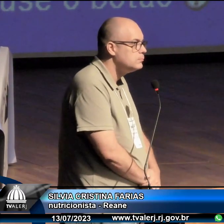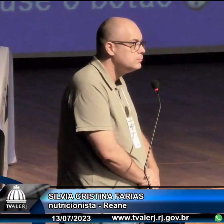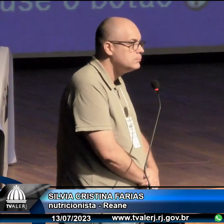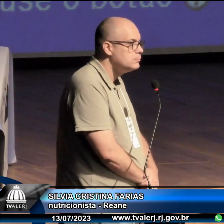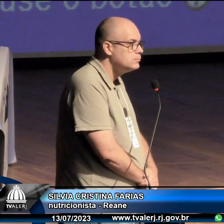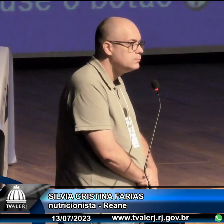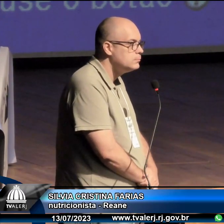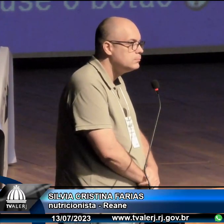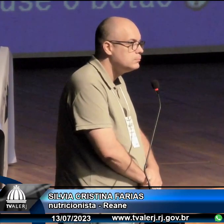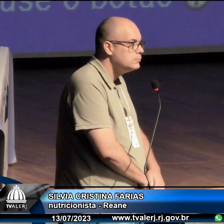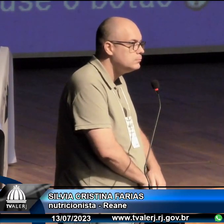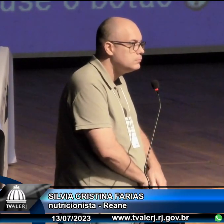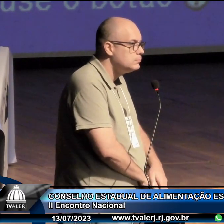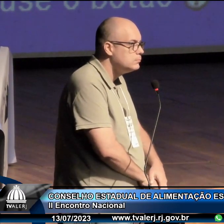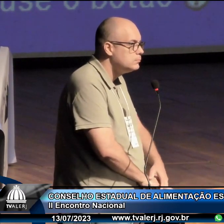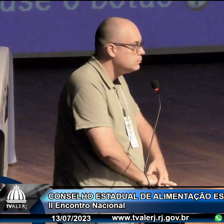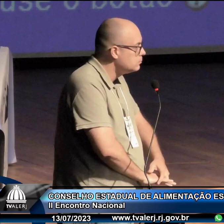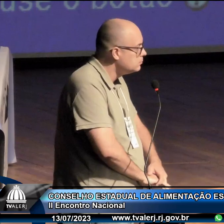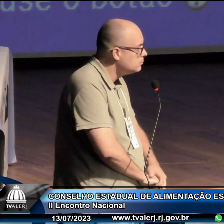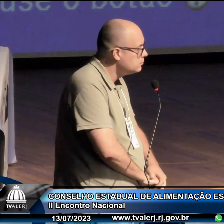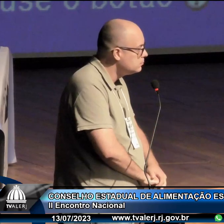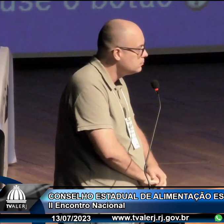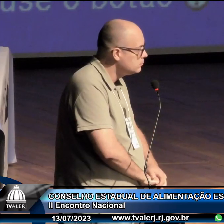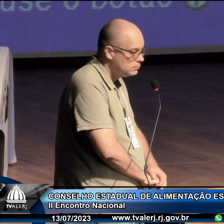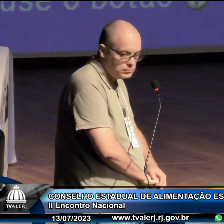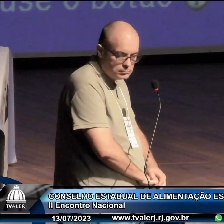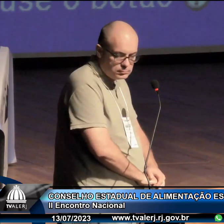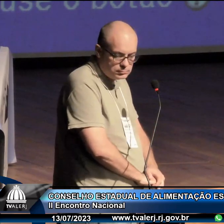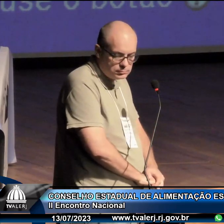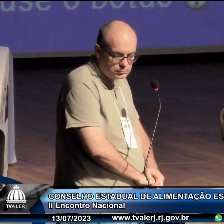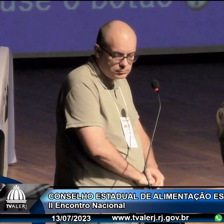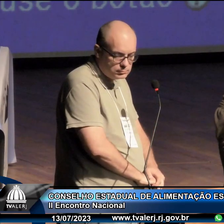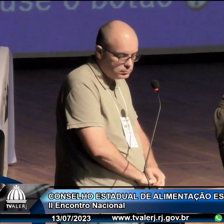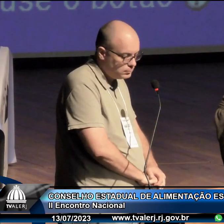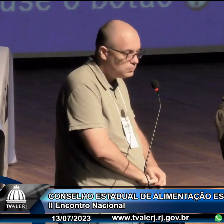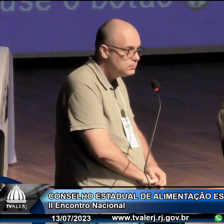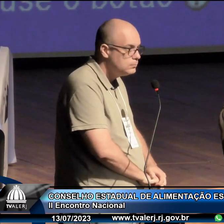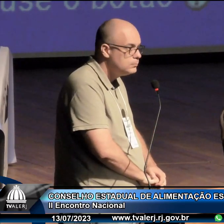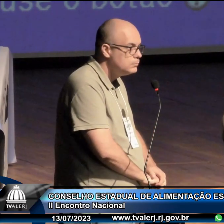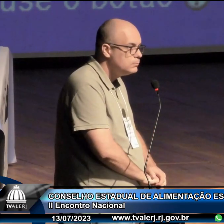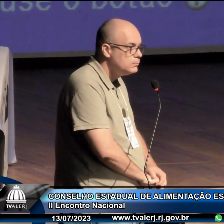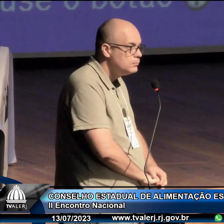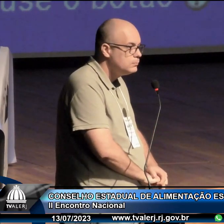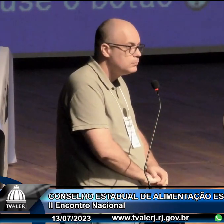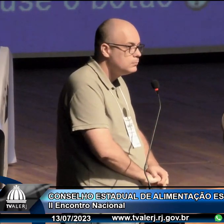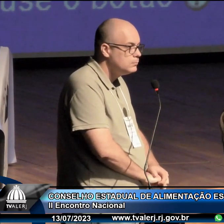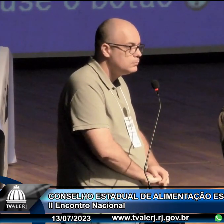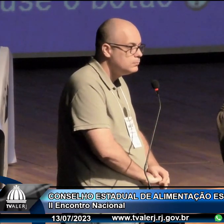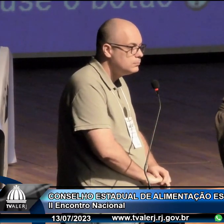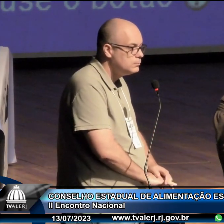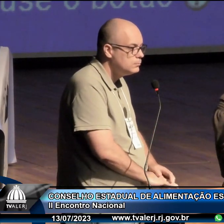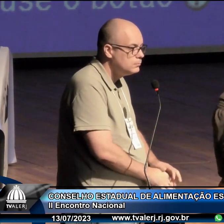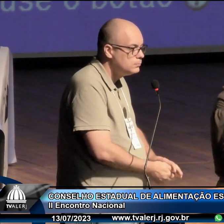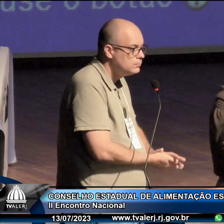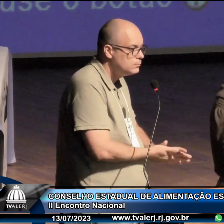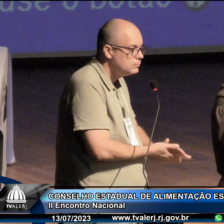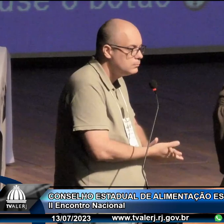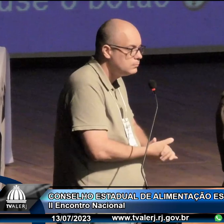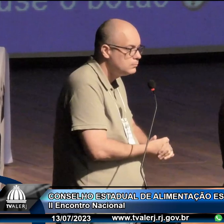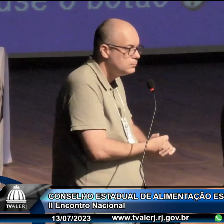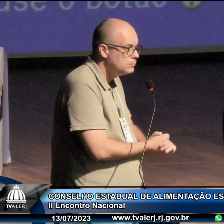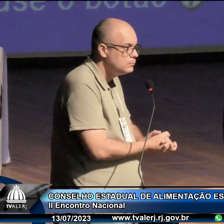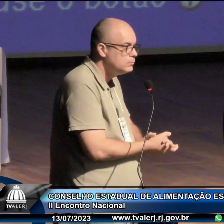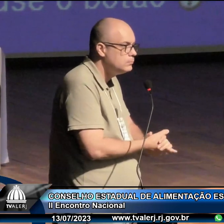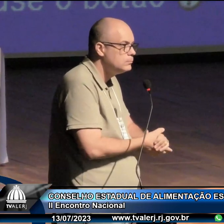né Total vou lá e faço uma ação e acho que isso é né e não é pelo que a gente viu aqui a